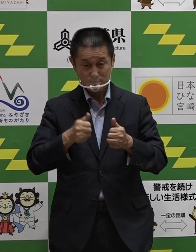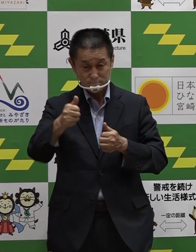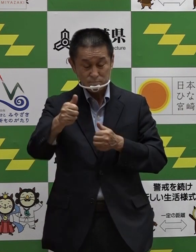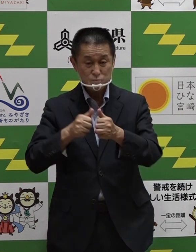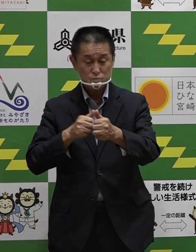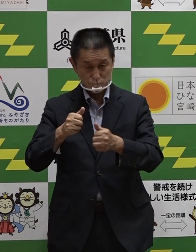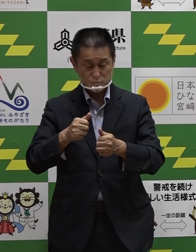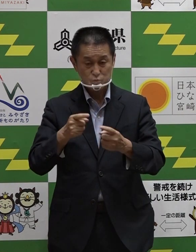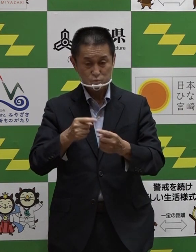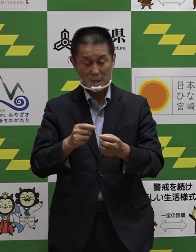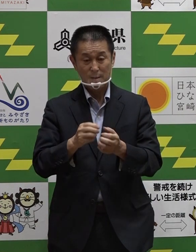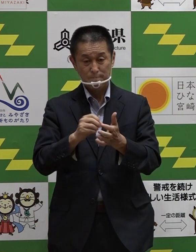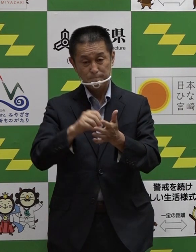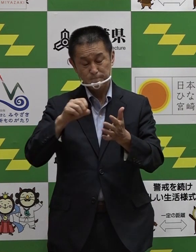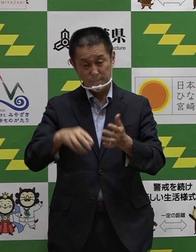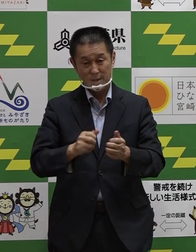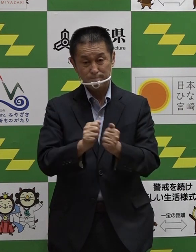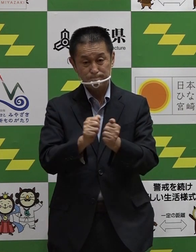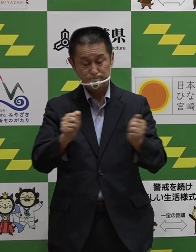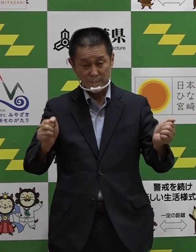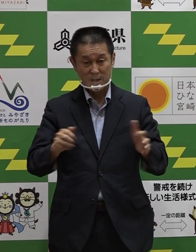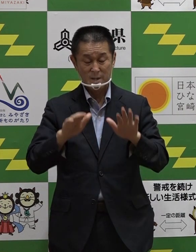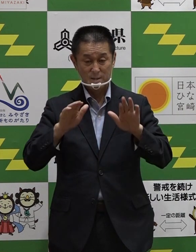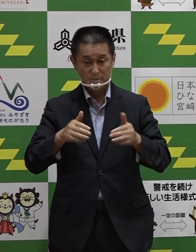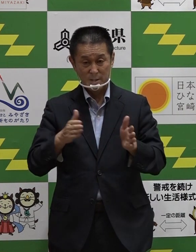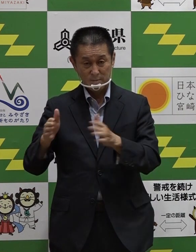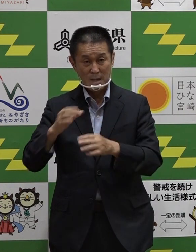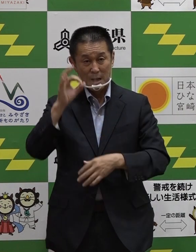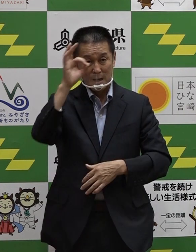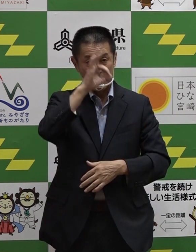的に解除ということでありますのと、それから